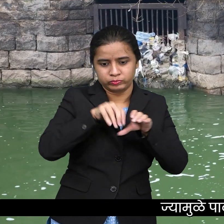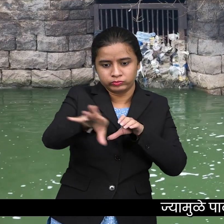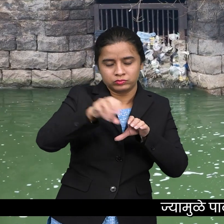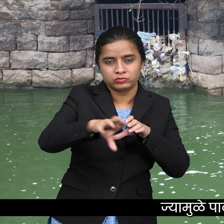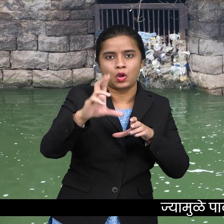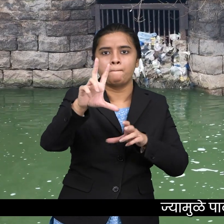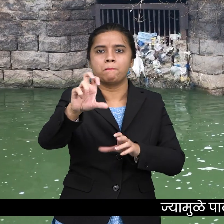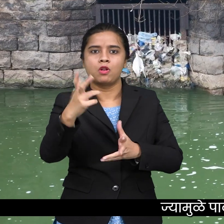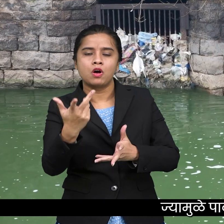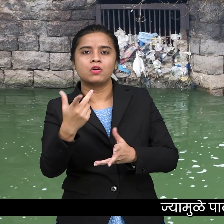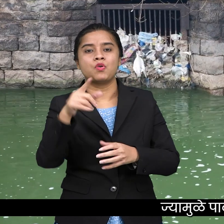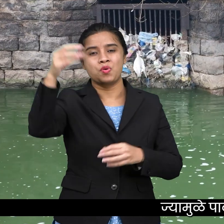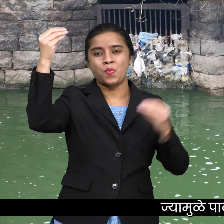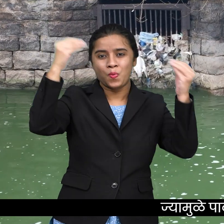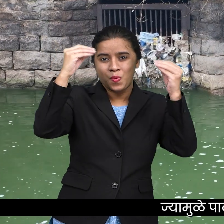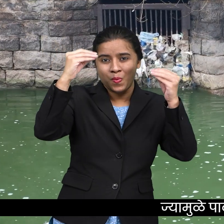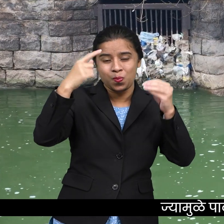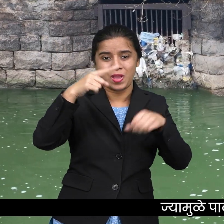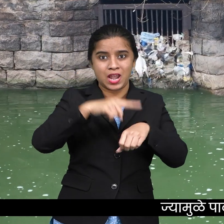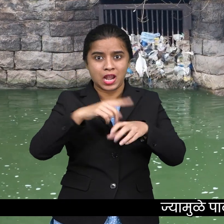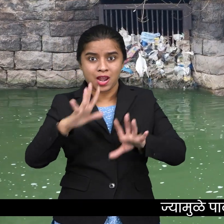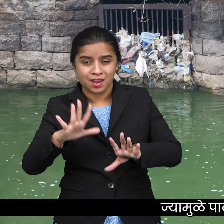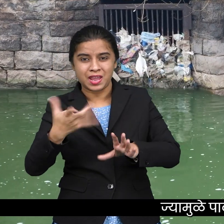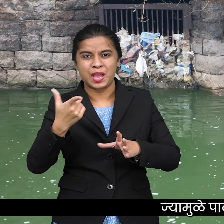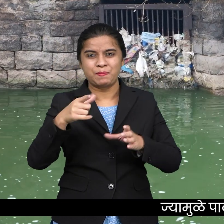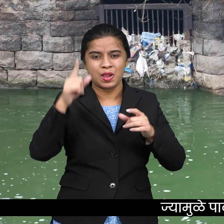ज्यामुळे पावसाळ्यात पाणी साचते.